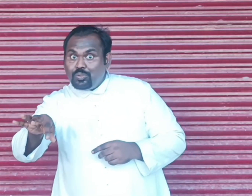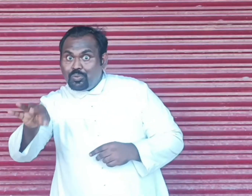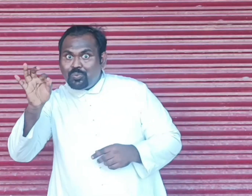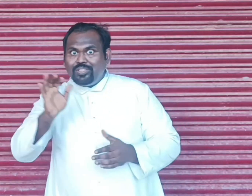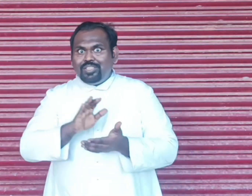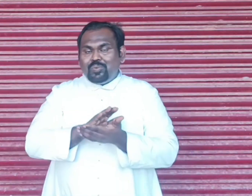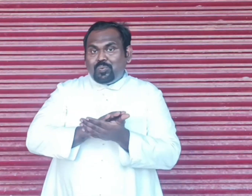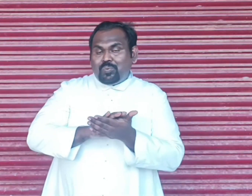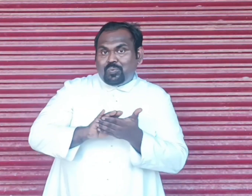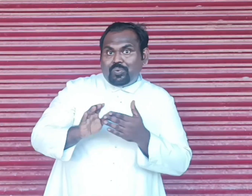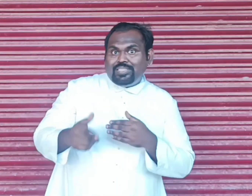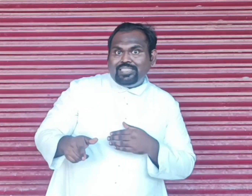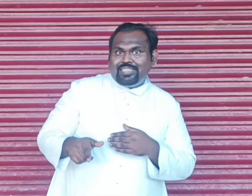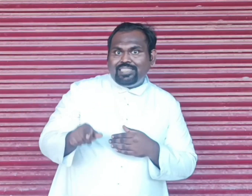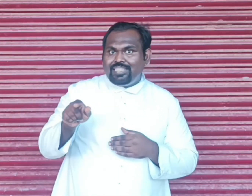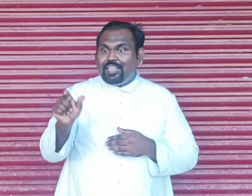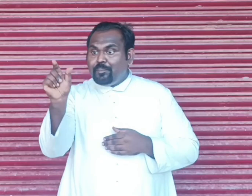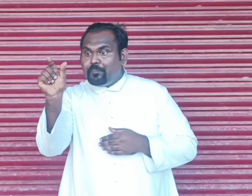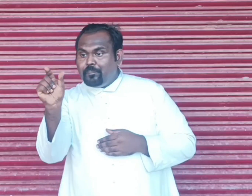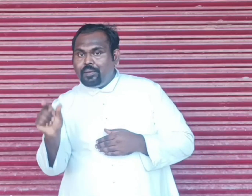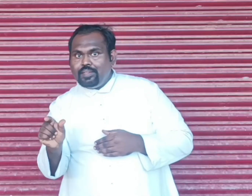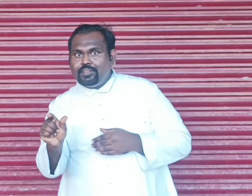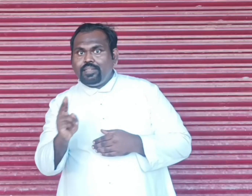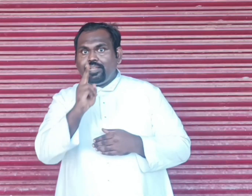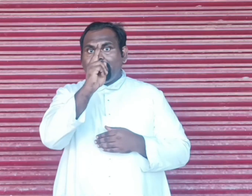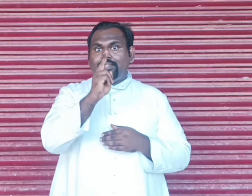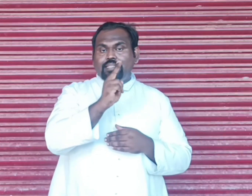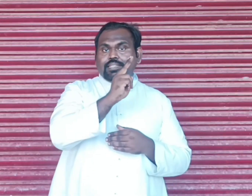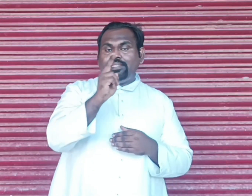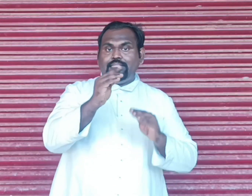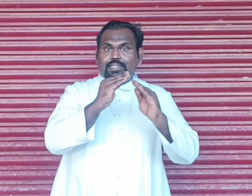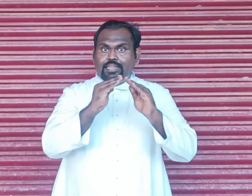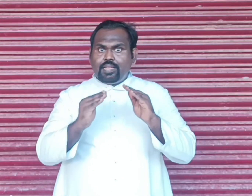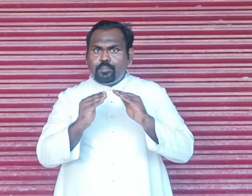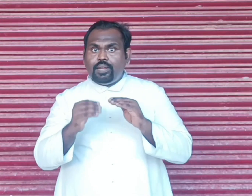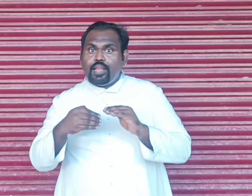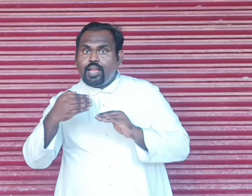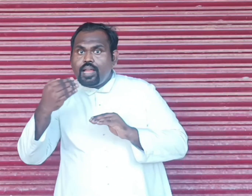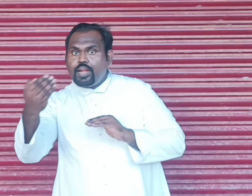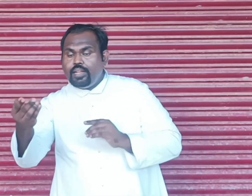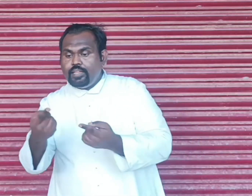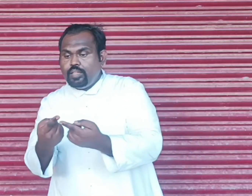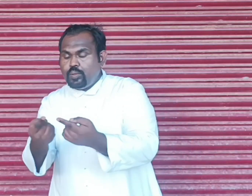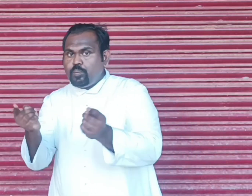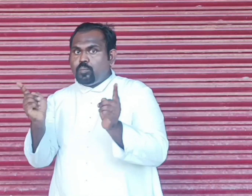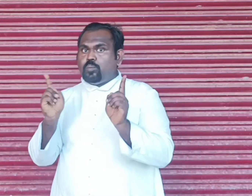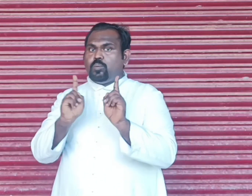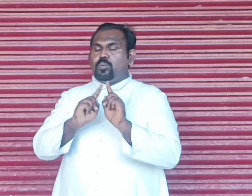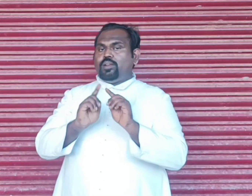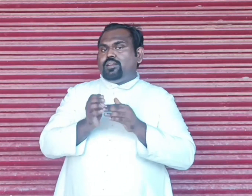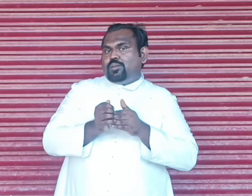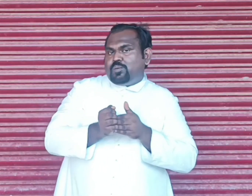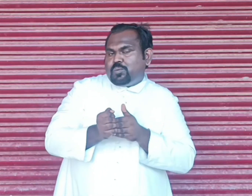പാപ്പയെ തിരഞ്ഞെടുത്ത് കഴിഞ്ഞാലോ, ആ തിരഞ്ഞെടുക്കപ്പെട്ട വ്യക്തിയെ സിസ്റ്റൈൻ ചാപ്പലിൻ്റെ അടുത്തുള്ള ഒരു